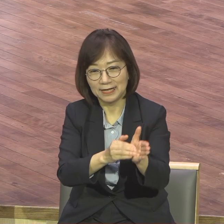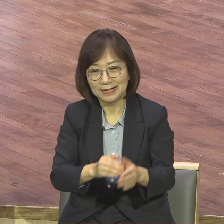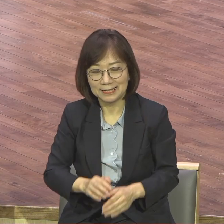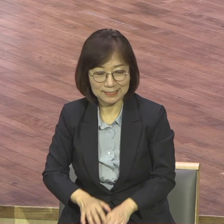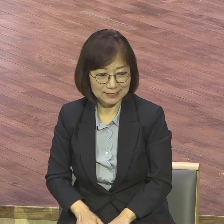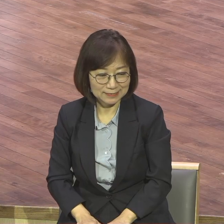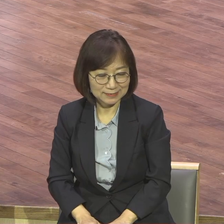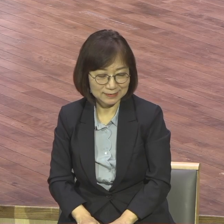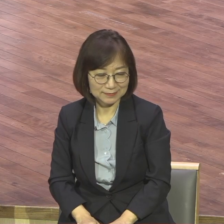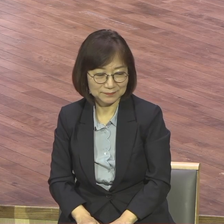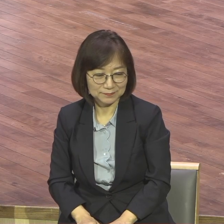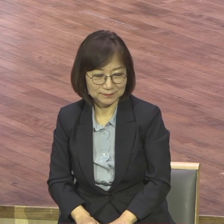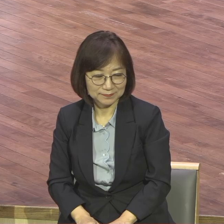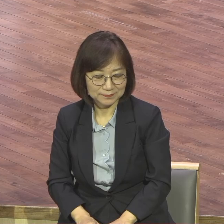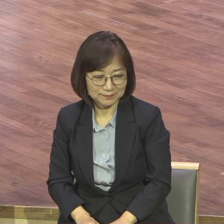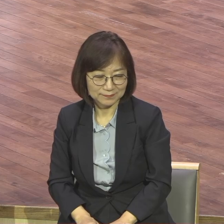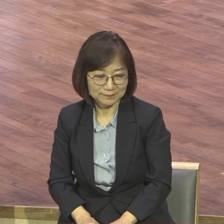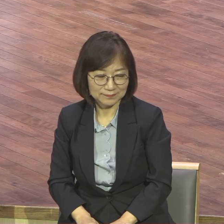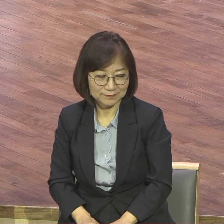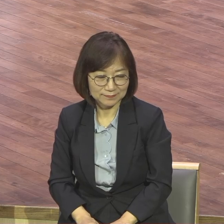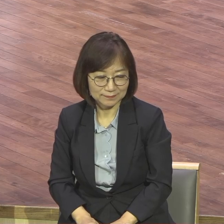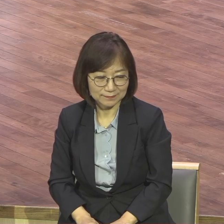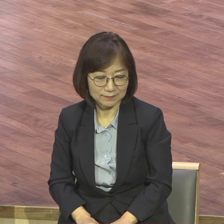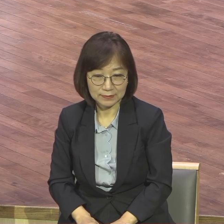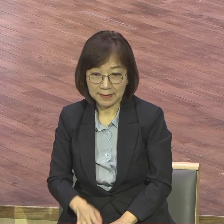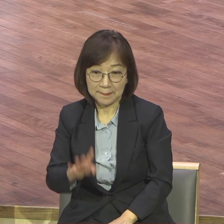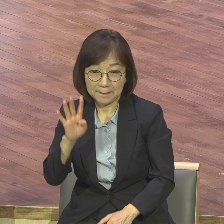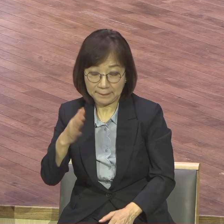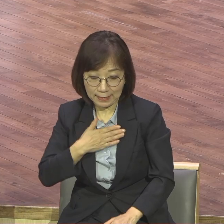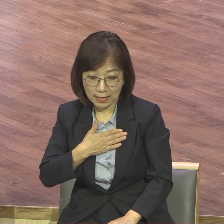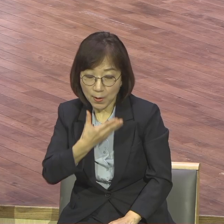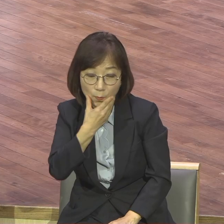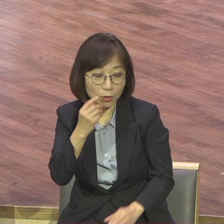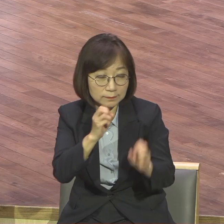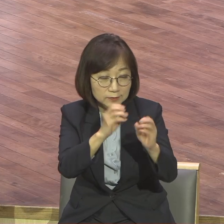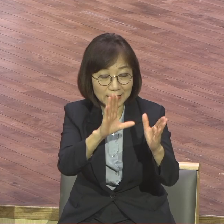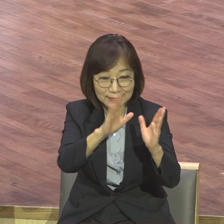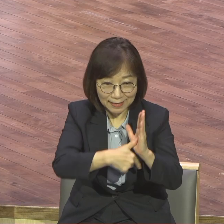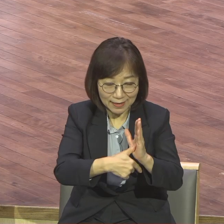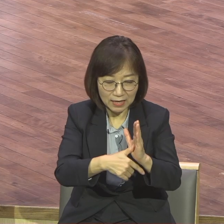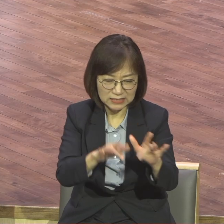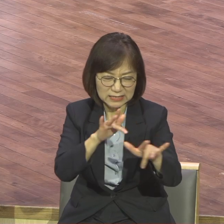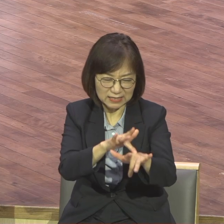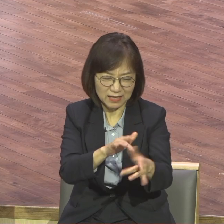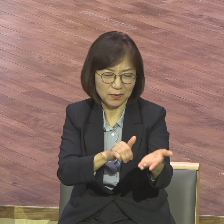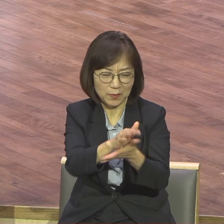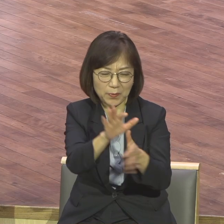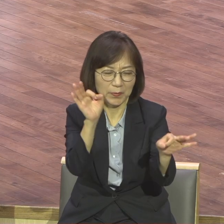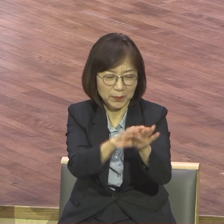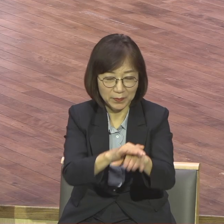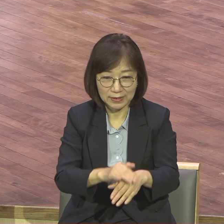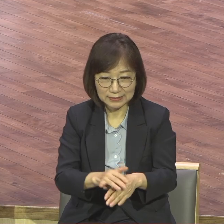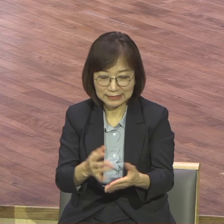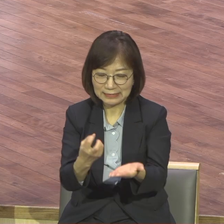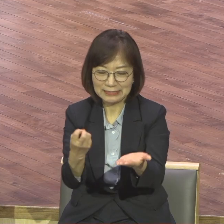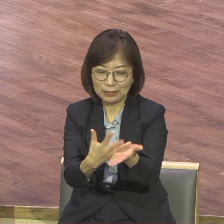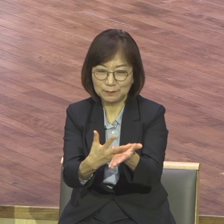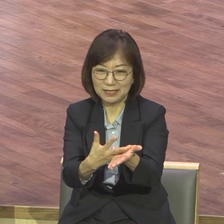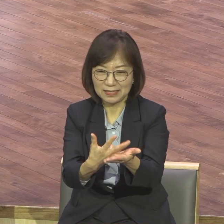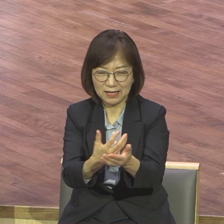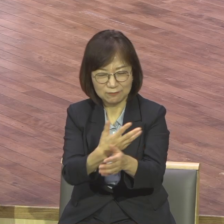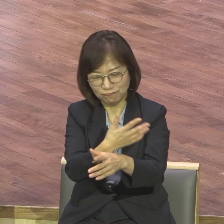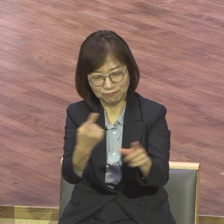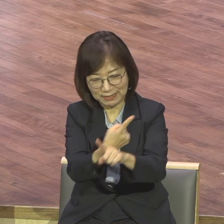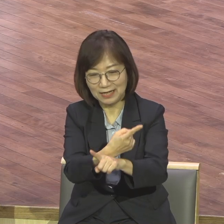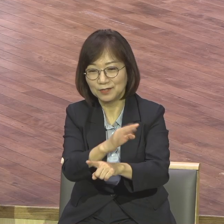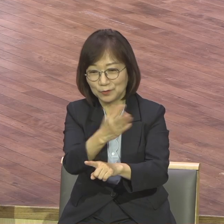말하는 말한 이것이 이때 허감이 다 물러가요. 이때 사주팔자가 운명 다 물러간다. 이때 모든 치유가 다